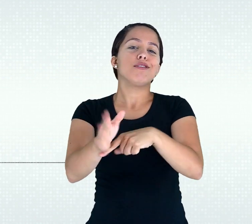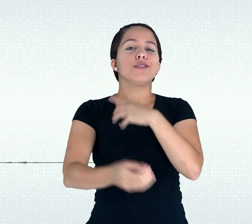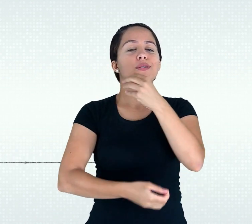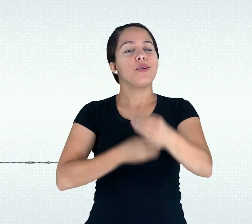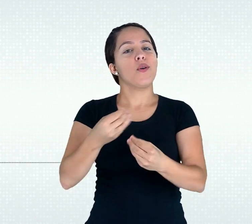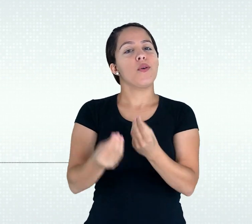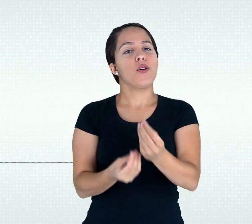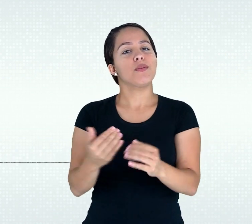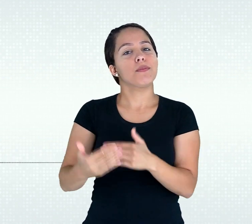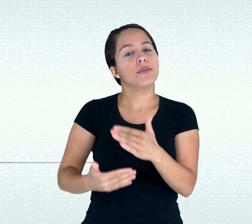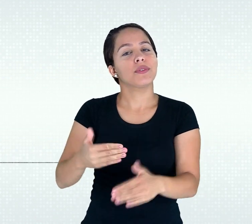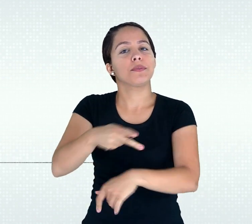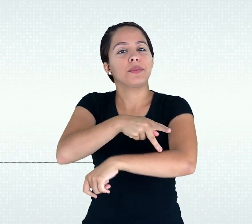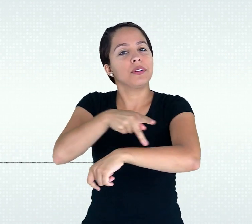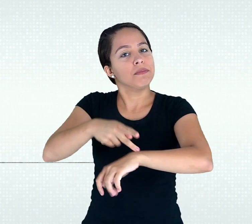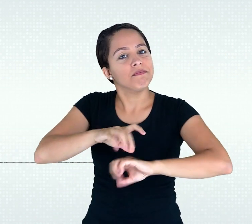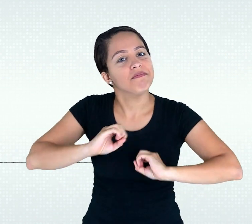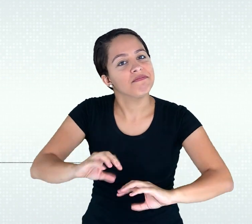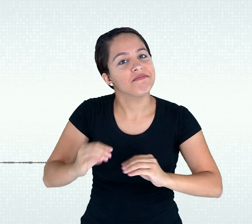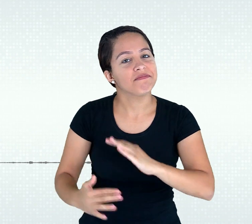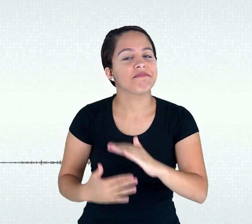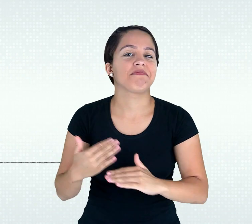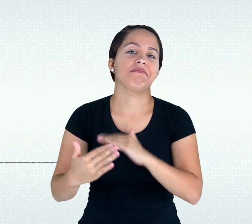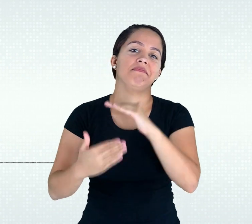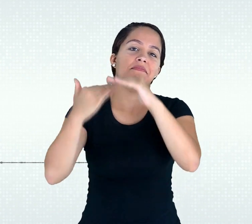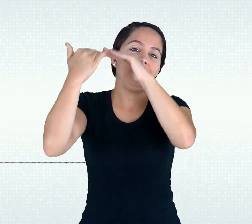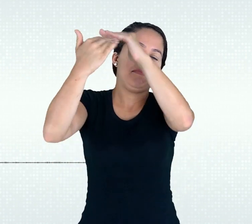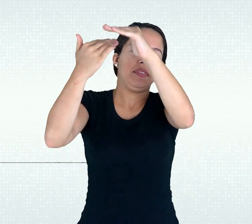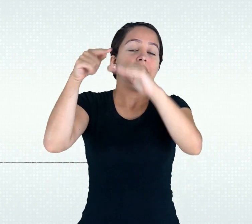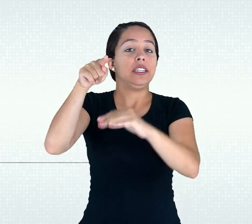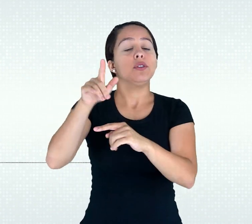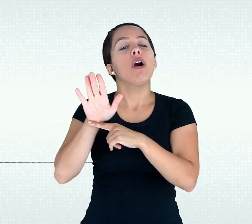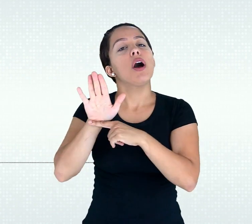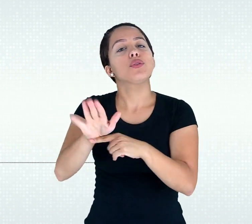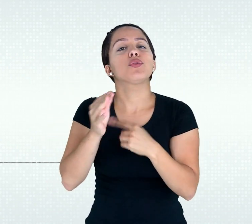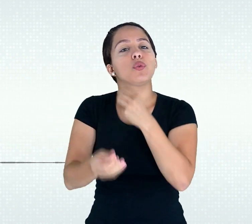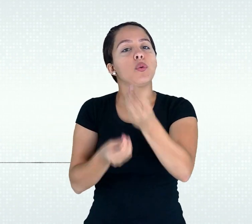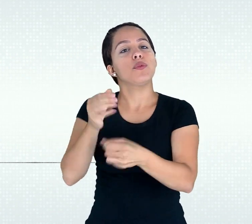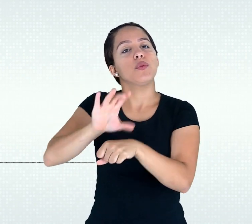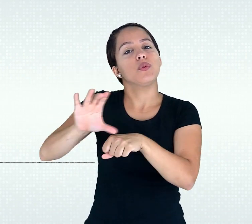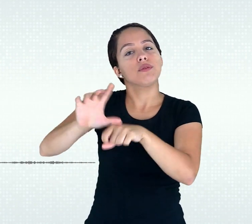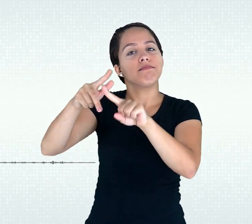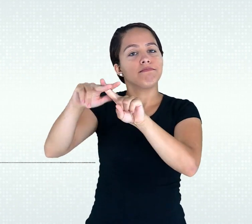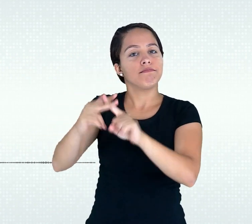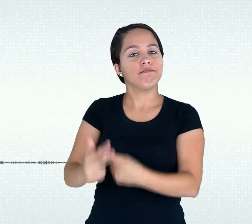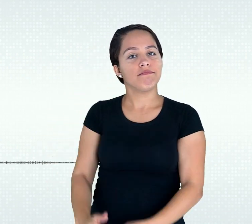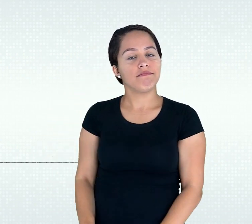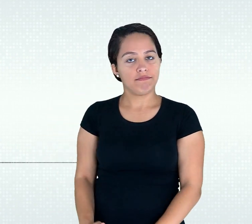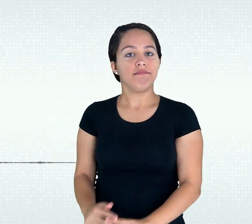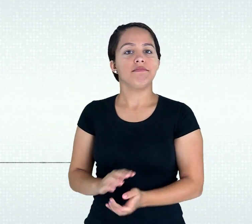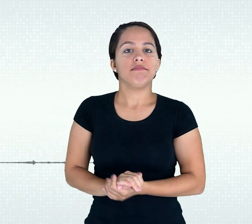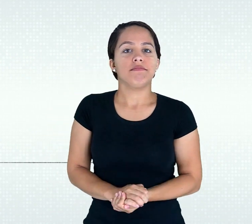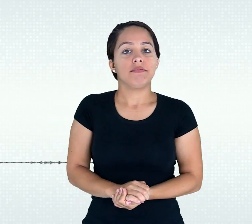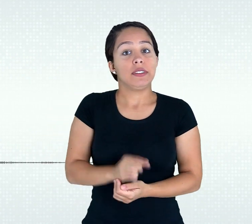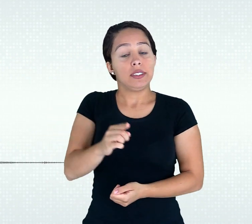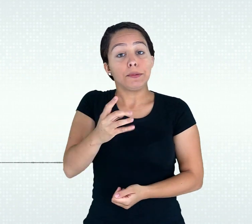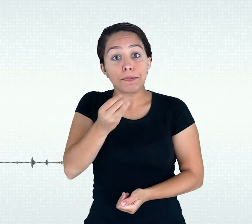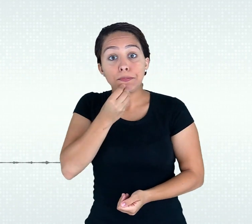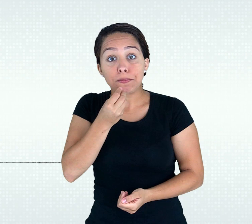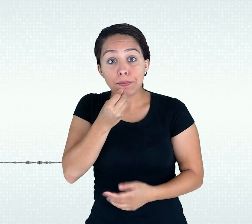as correções de curso enquanto o ano letivo se desenvolve do que pode resultar